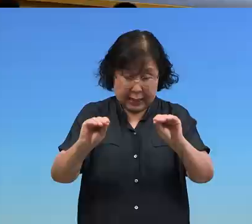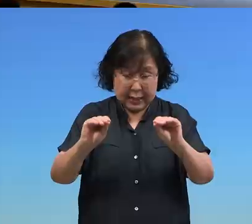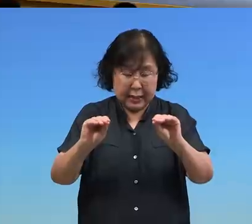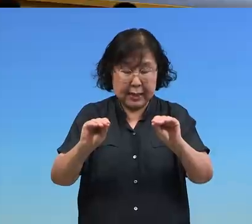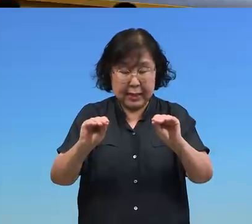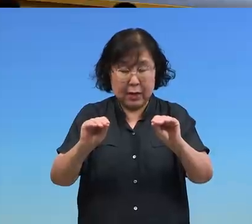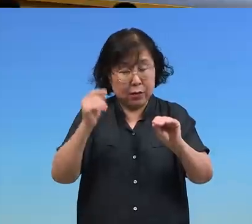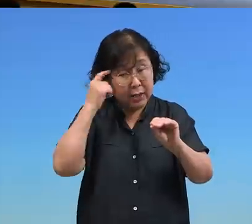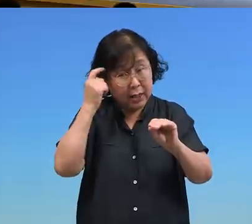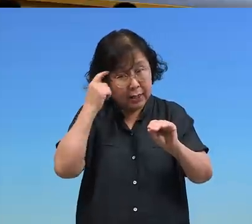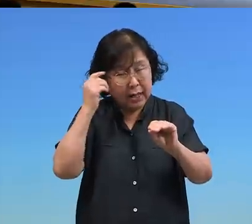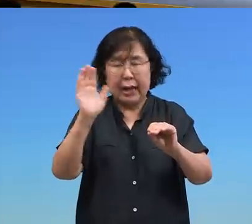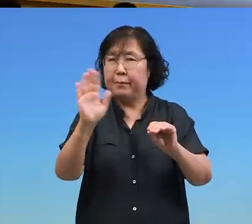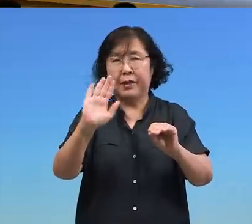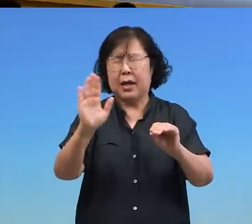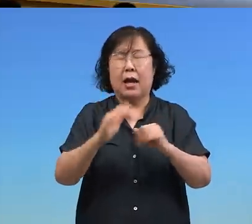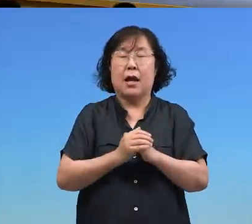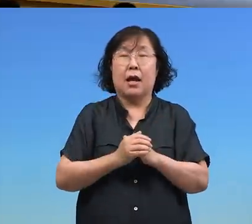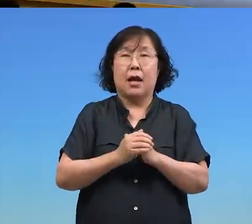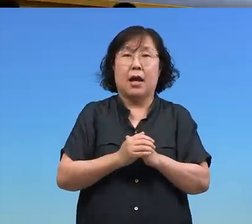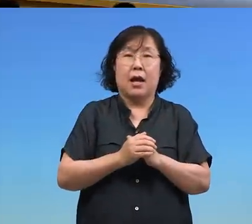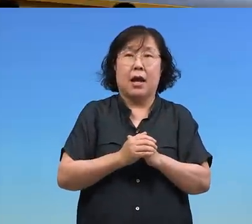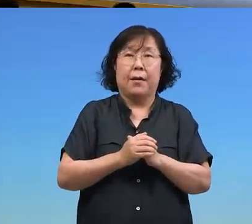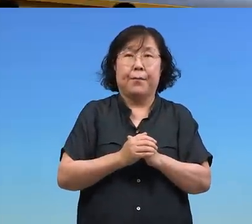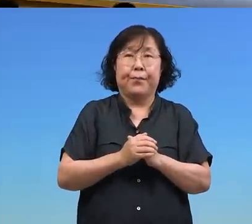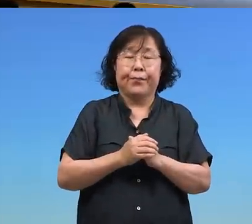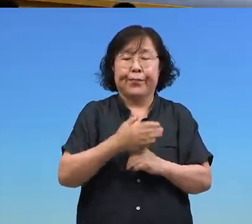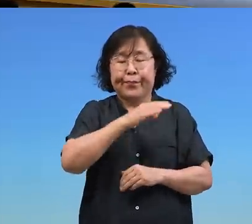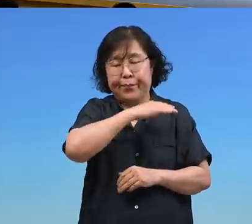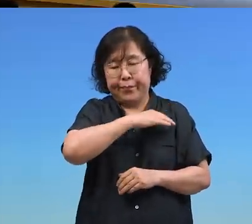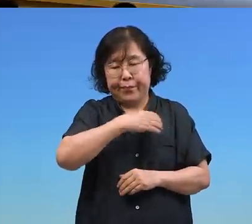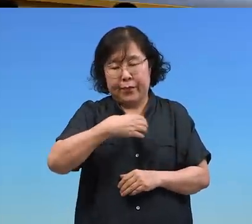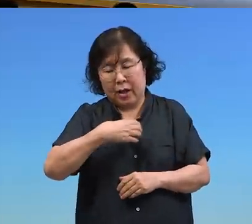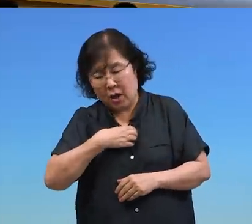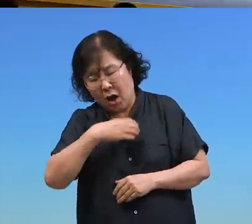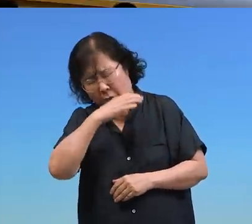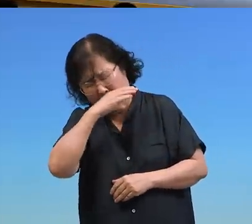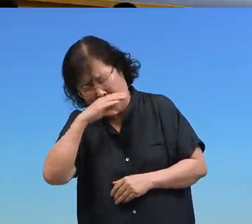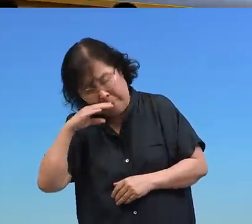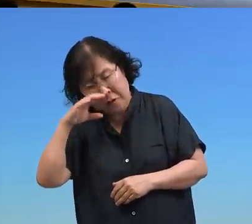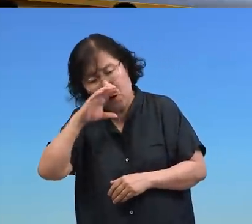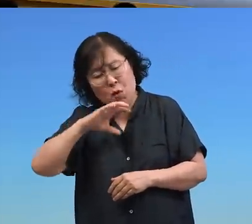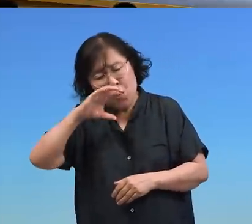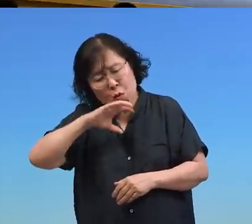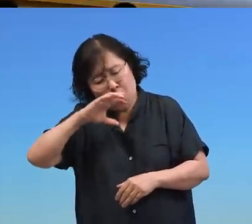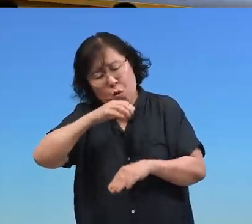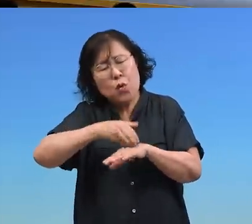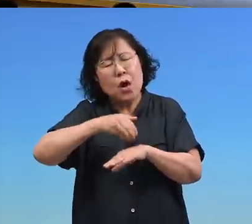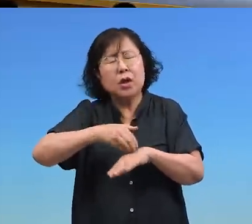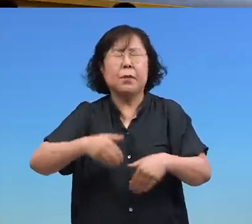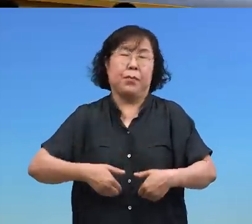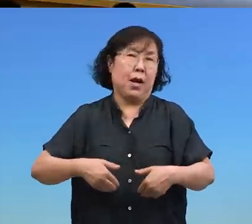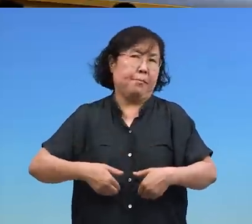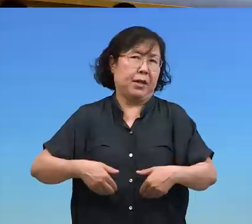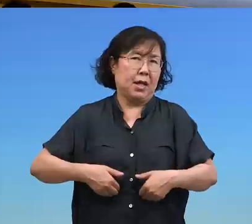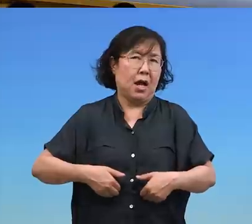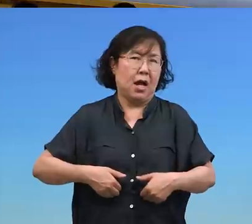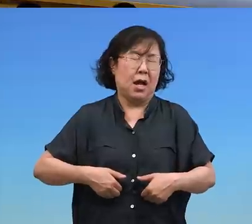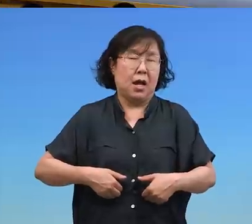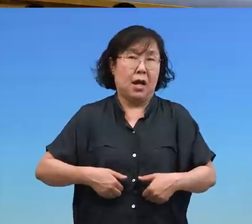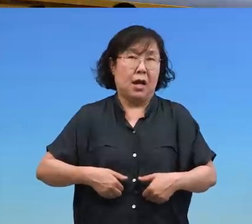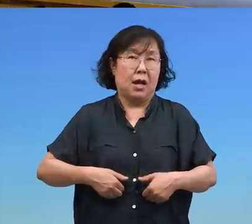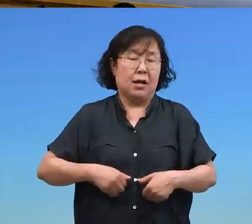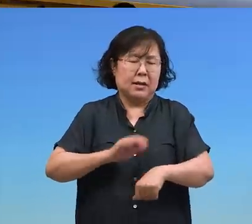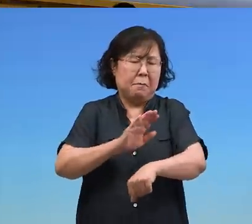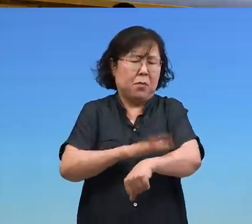상상하기가 쉬운데 그게 아니에요 경건은 훈련해야 된다 그게 오늘 본문 7절 내용입니다 망령되고